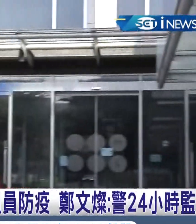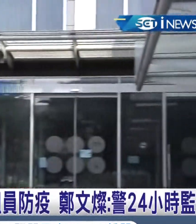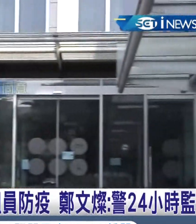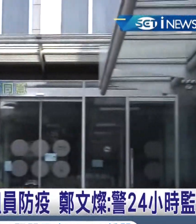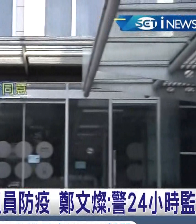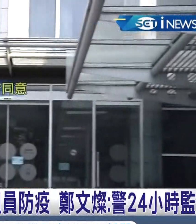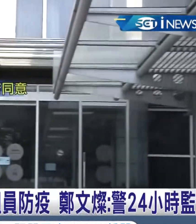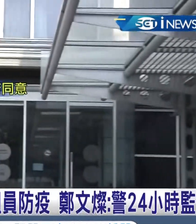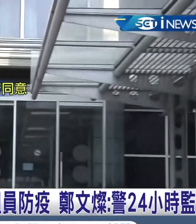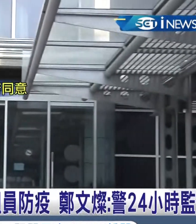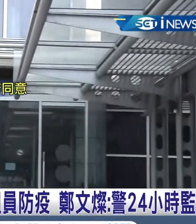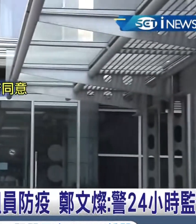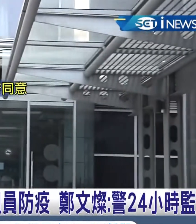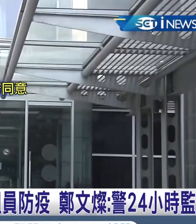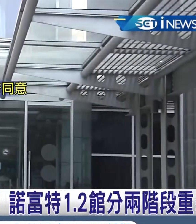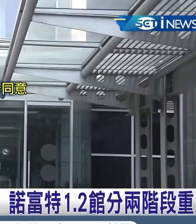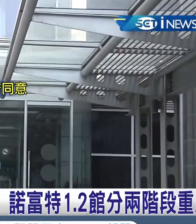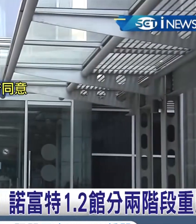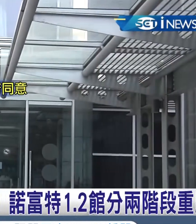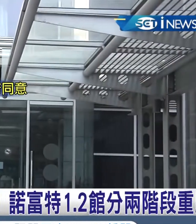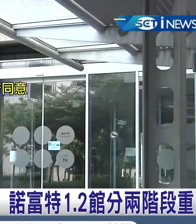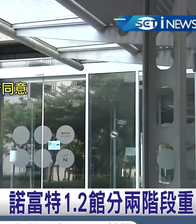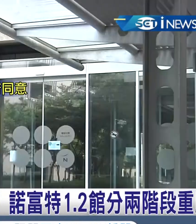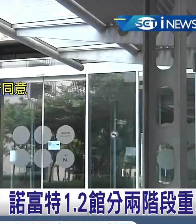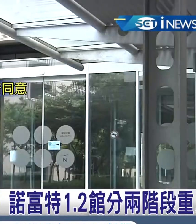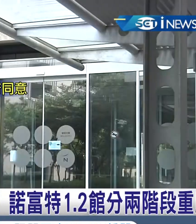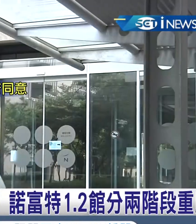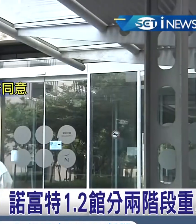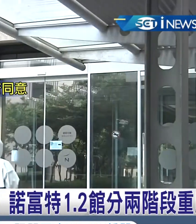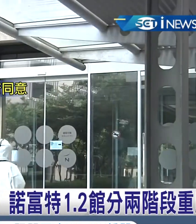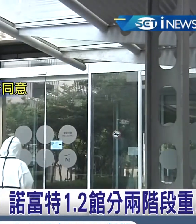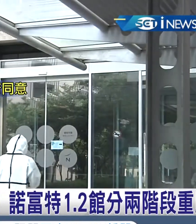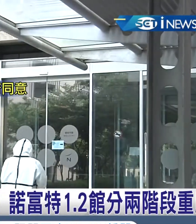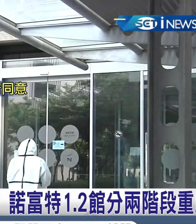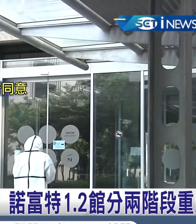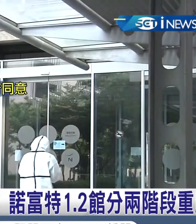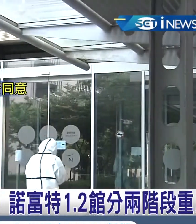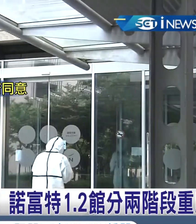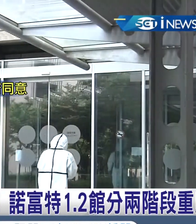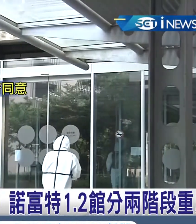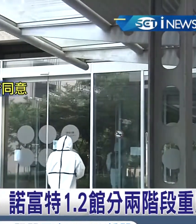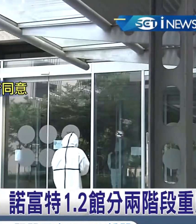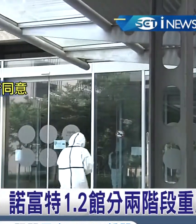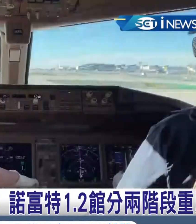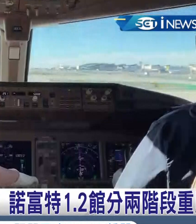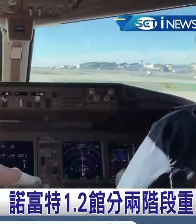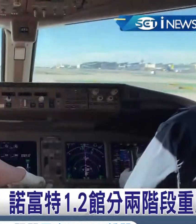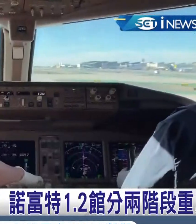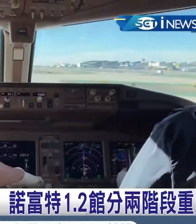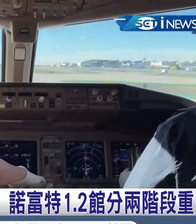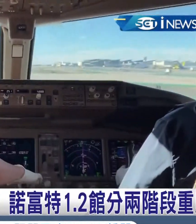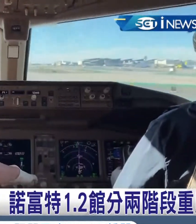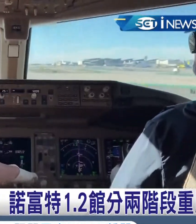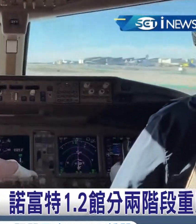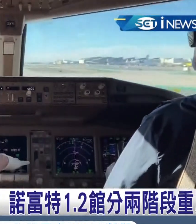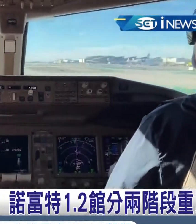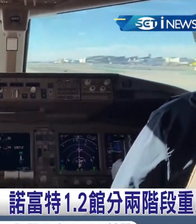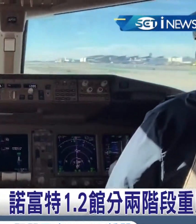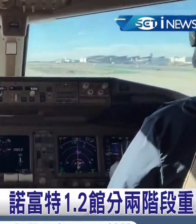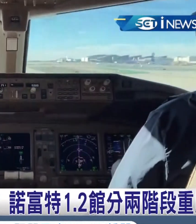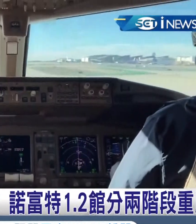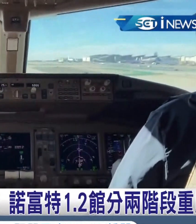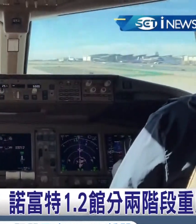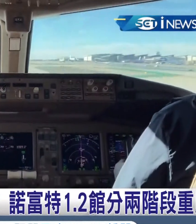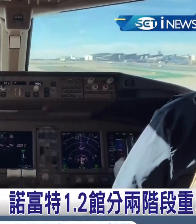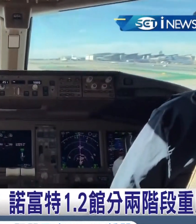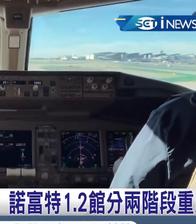过民航局指挥中心以及桃园市府同意，达标以后就会作为专责检疫旅馆。